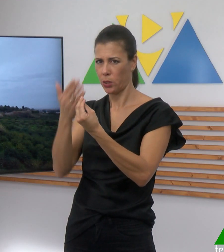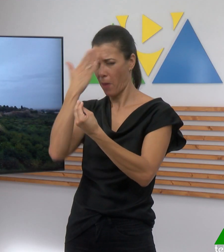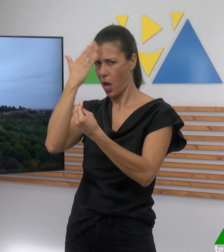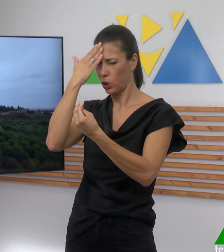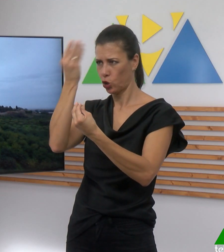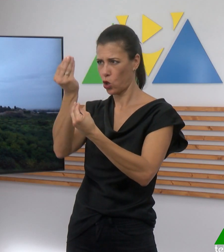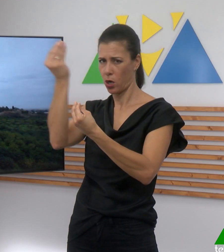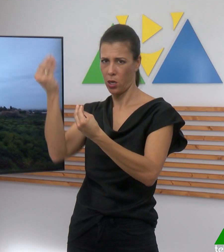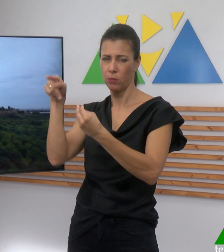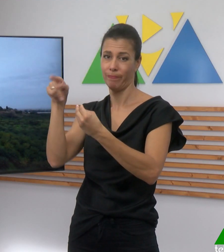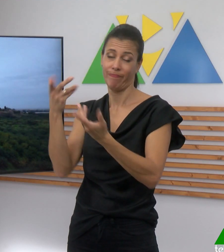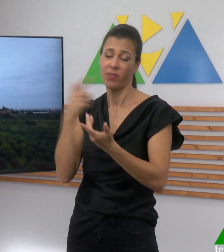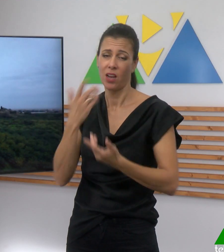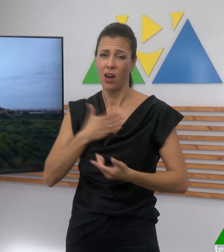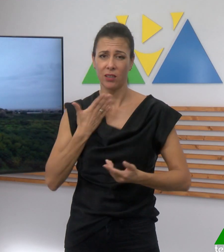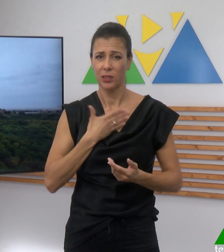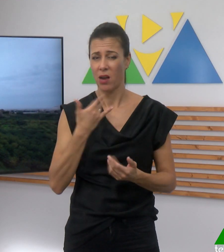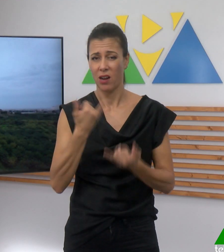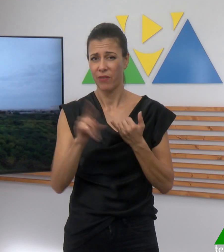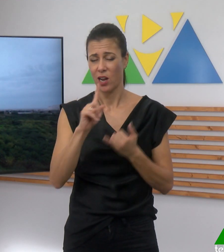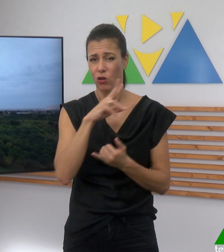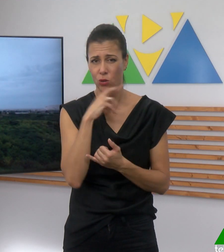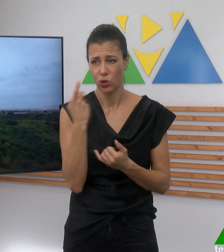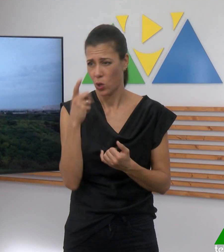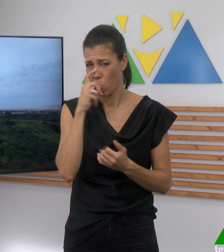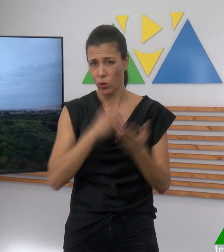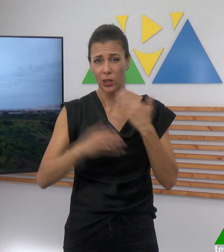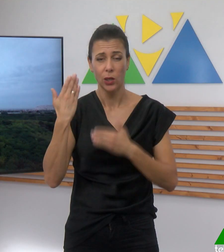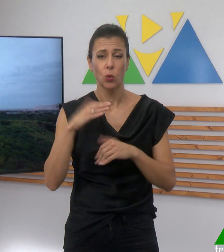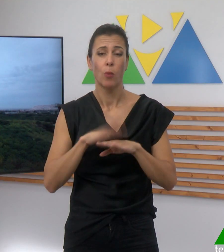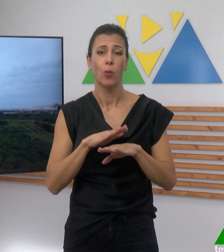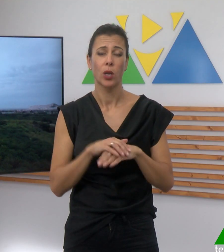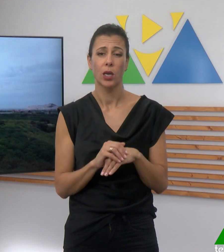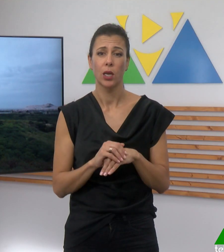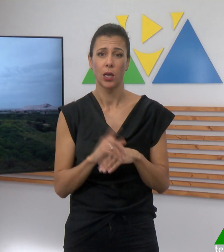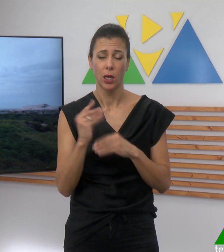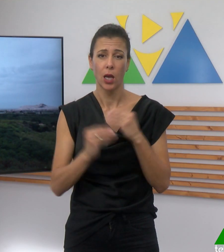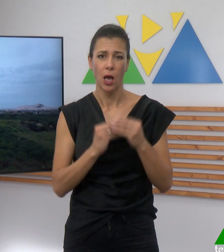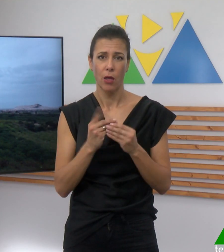iglesia La lástima es que no se conservara ese Cristo tan antiguo porque cuando se hace de la iglesia